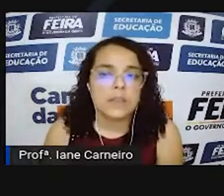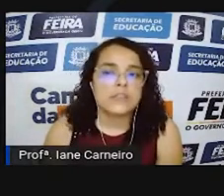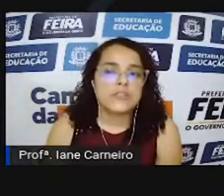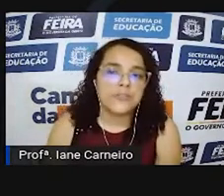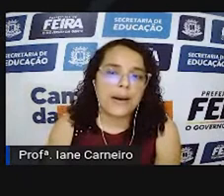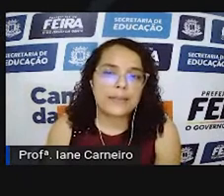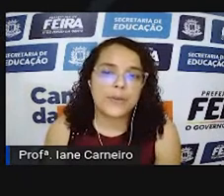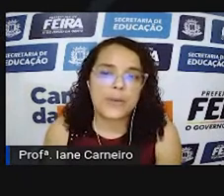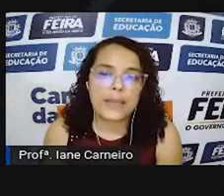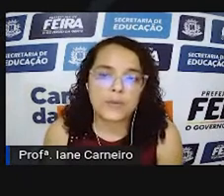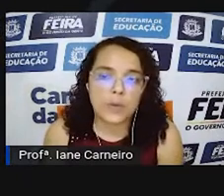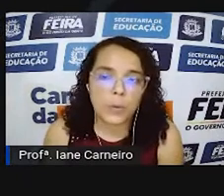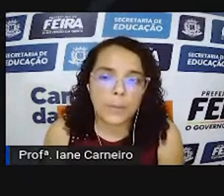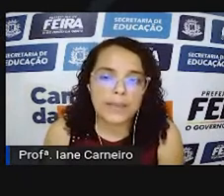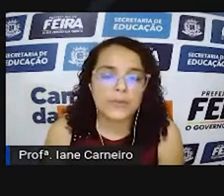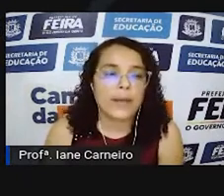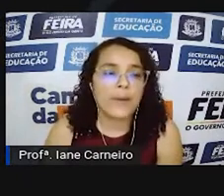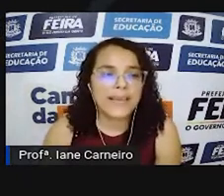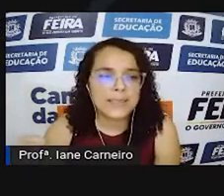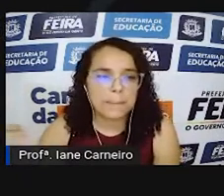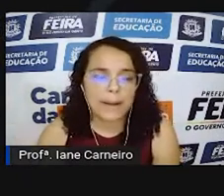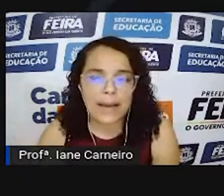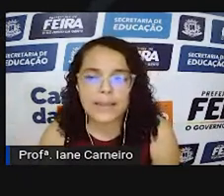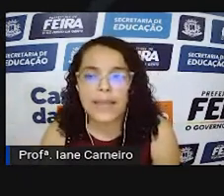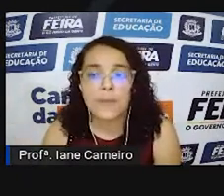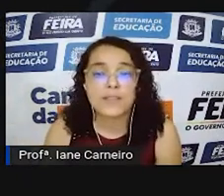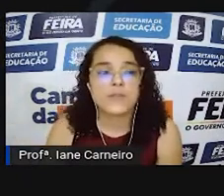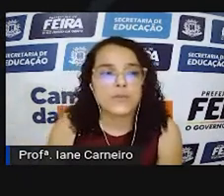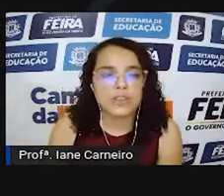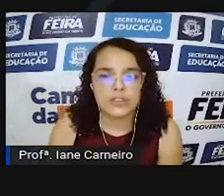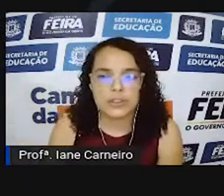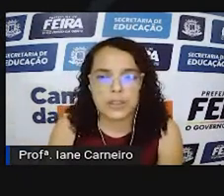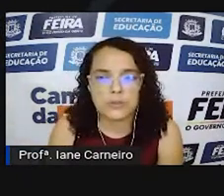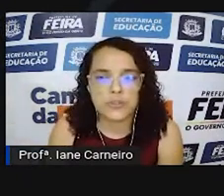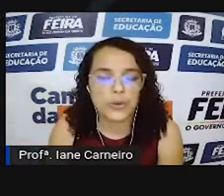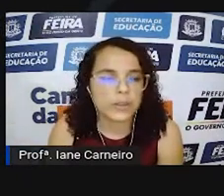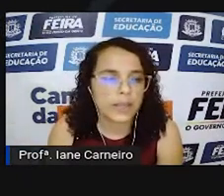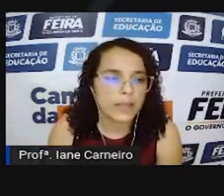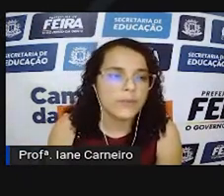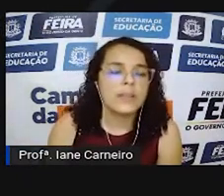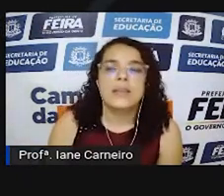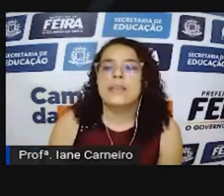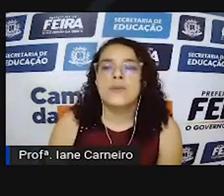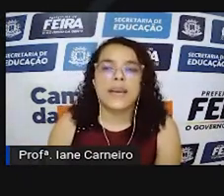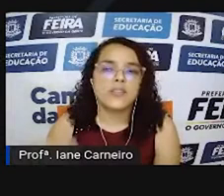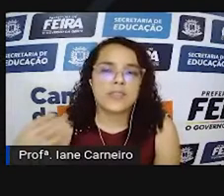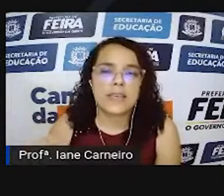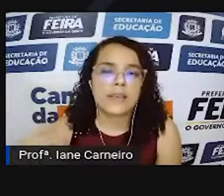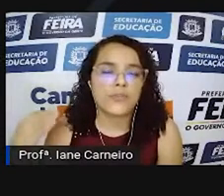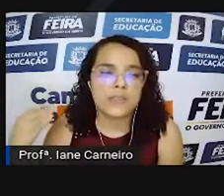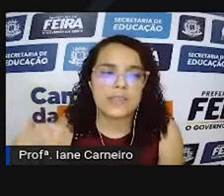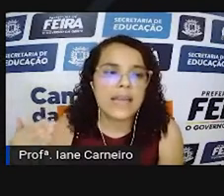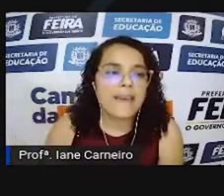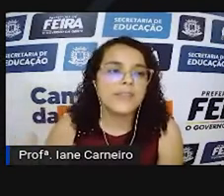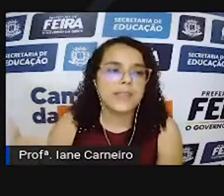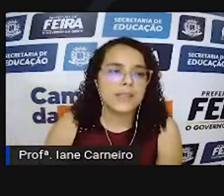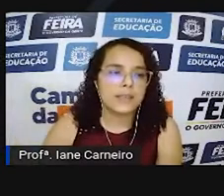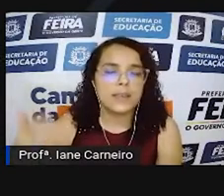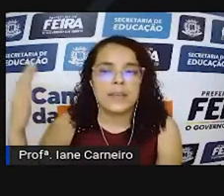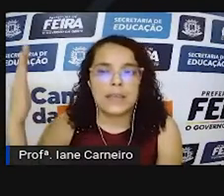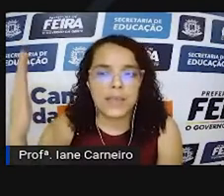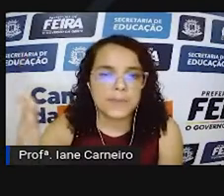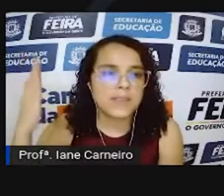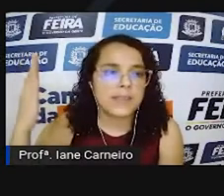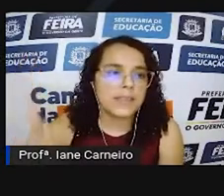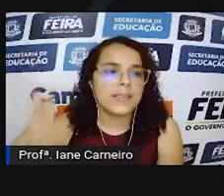documento. De fato, ele é um documento, é um exemplar, né, uma sugestão de roteiro. Não quer dizer que vocês devem